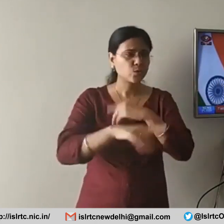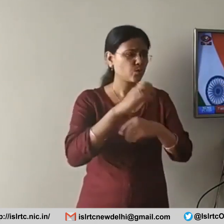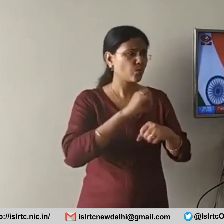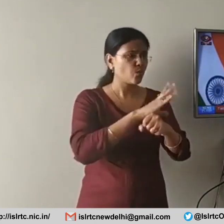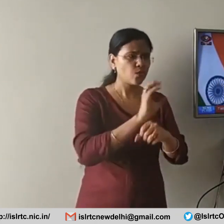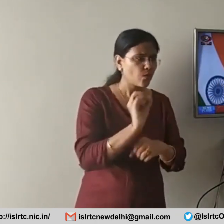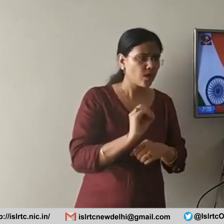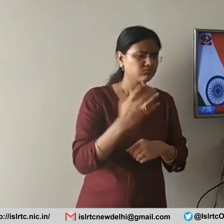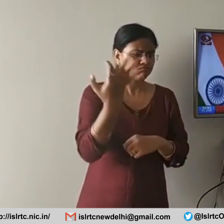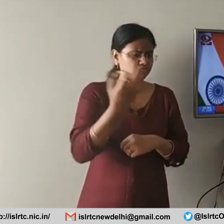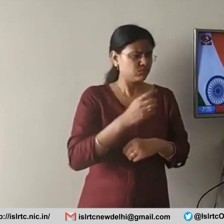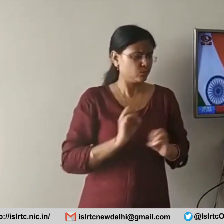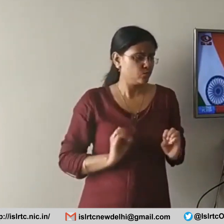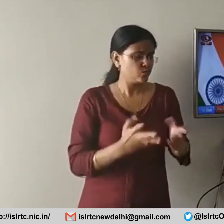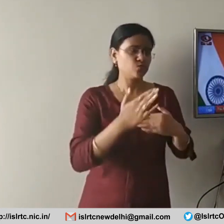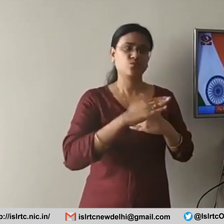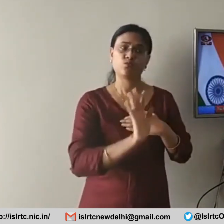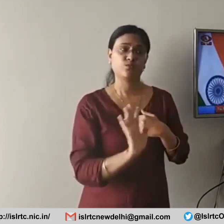देना है।